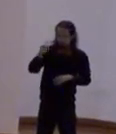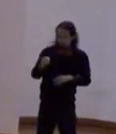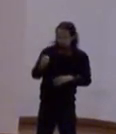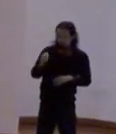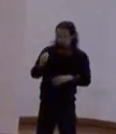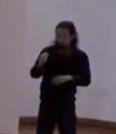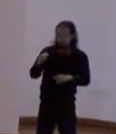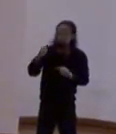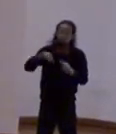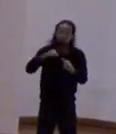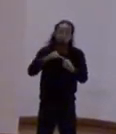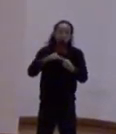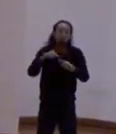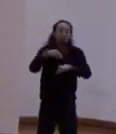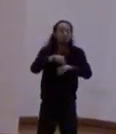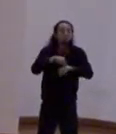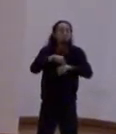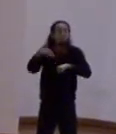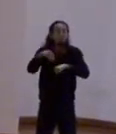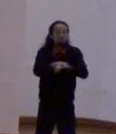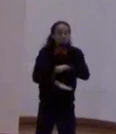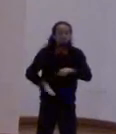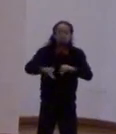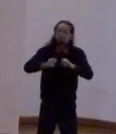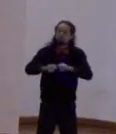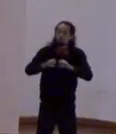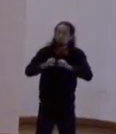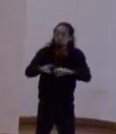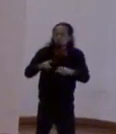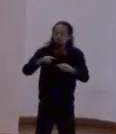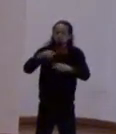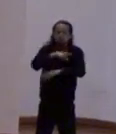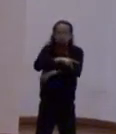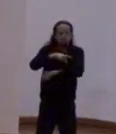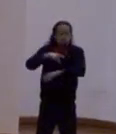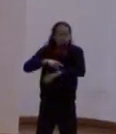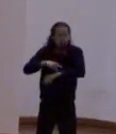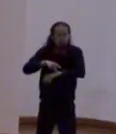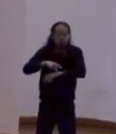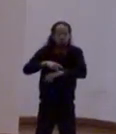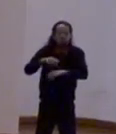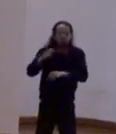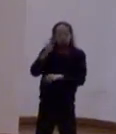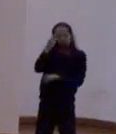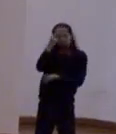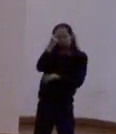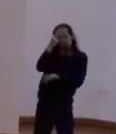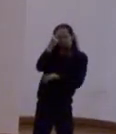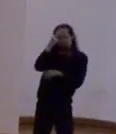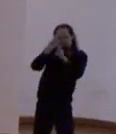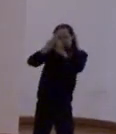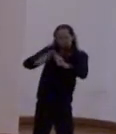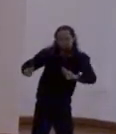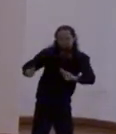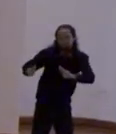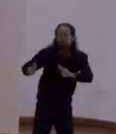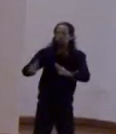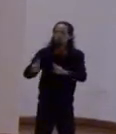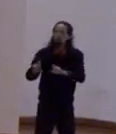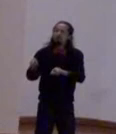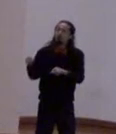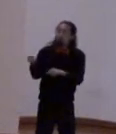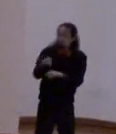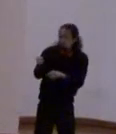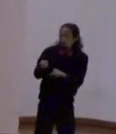e a Priscila Freitas e mestre em educação e pedagoga pela Universidade Federal de Santa Catarina EA professora